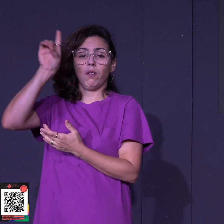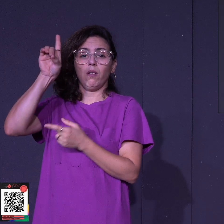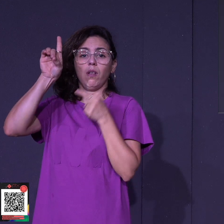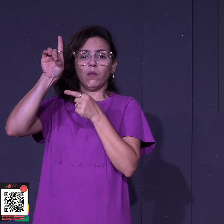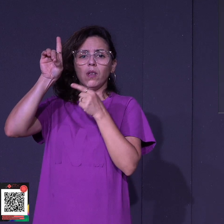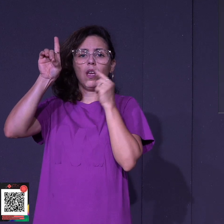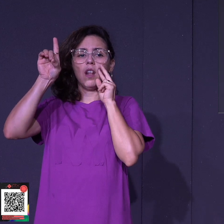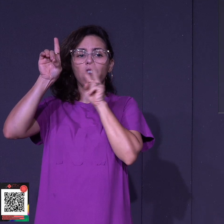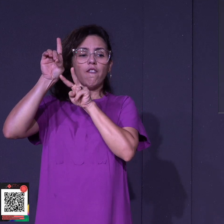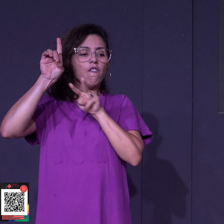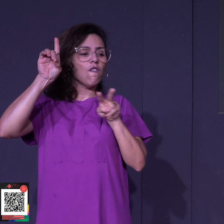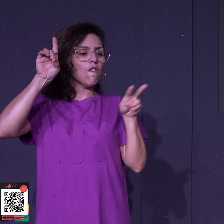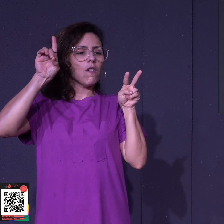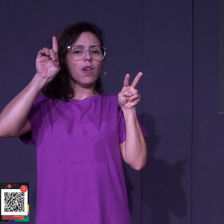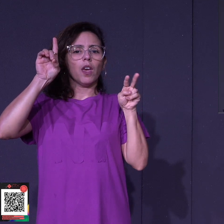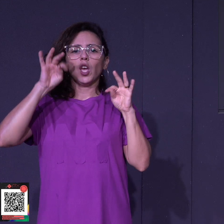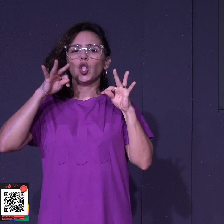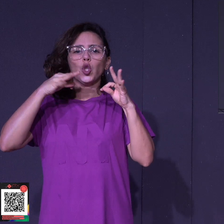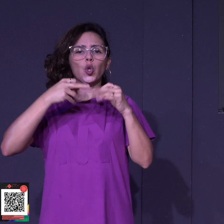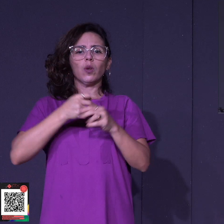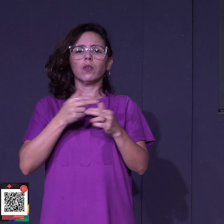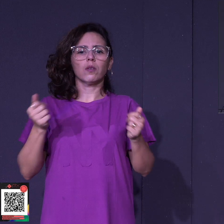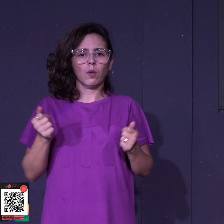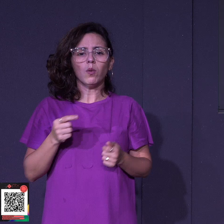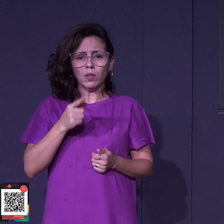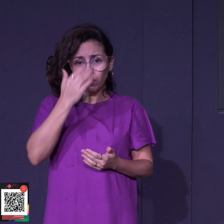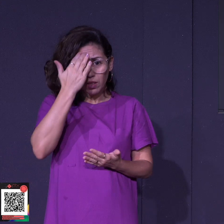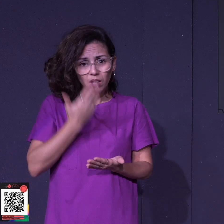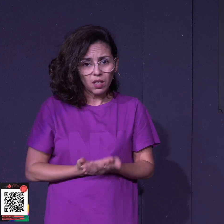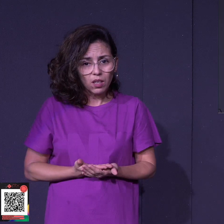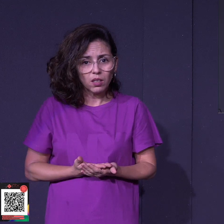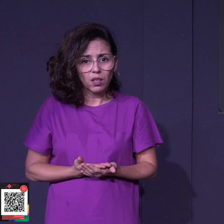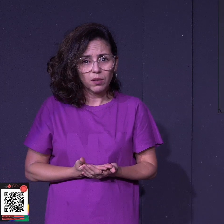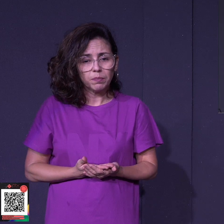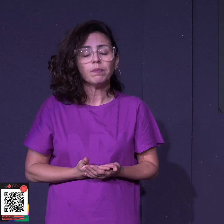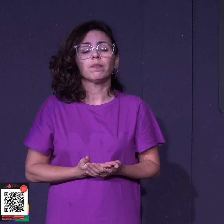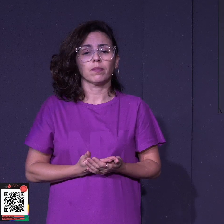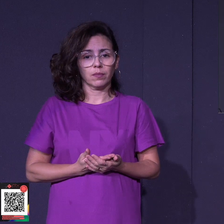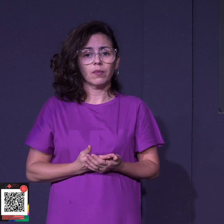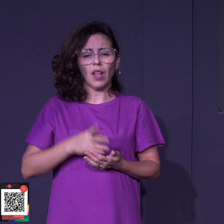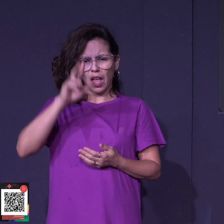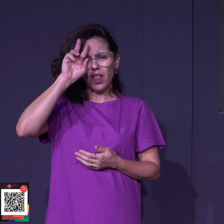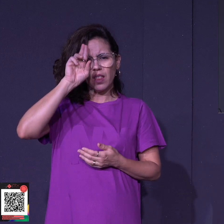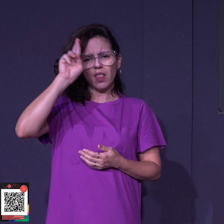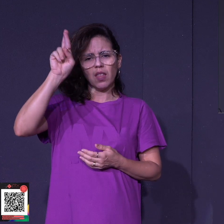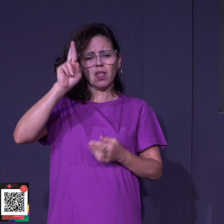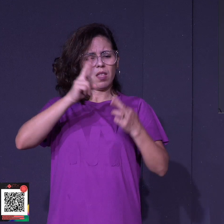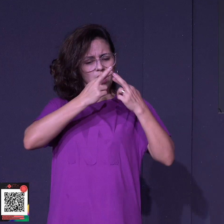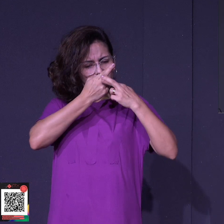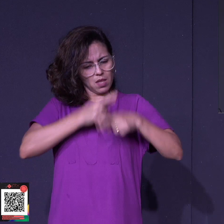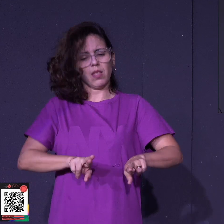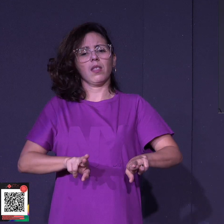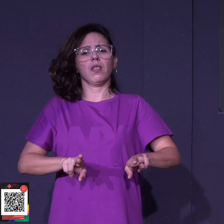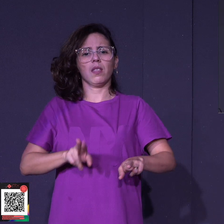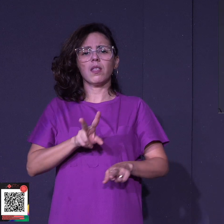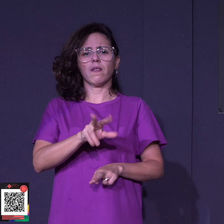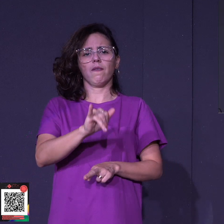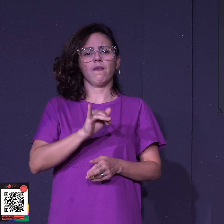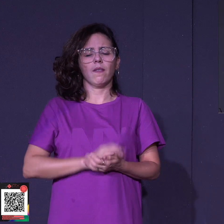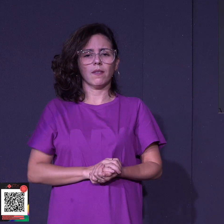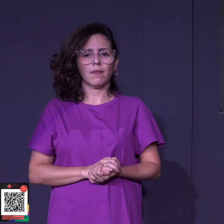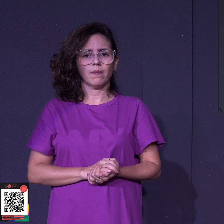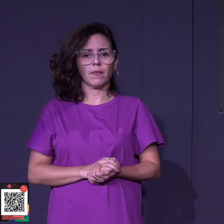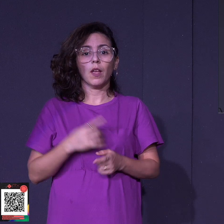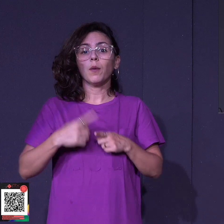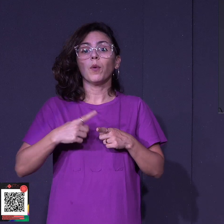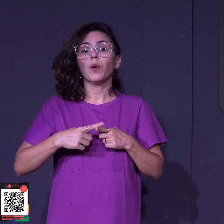vida, meu querido. Você crê mesmo nisso? Você crê mesmo nisso, irmão? Por causa da intimidade